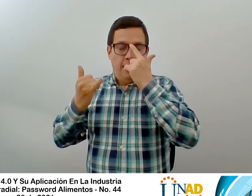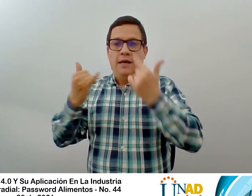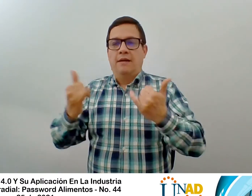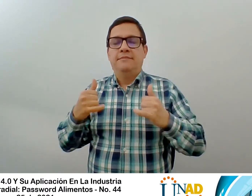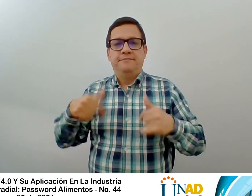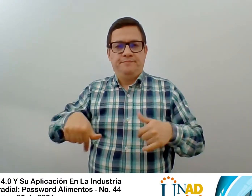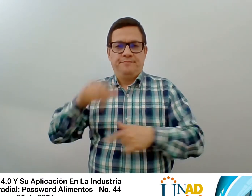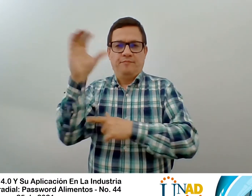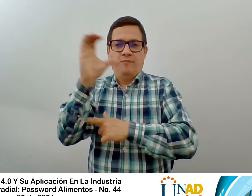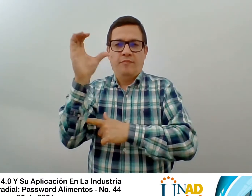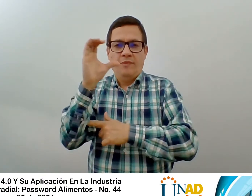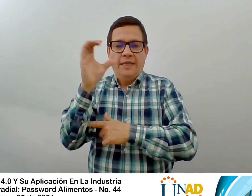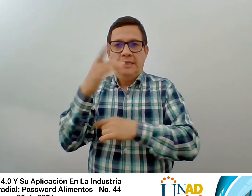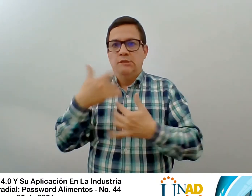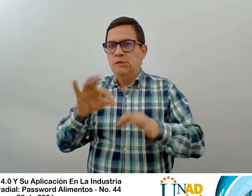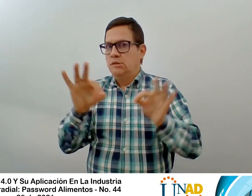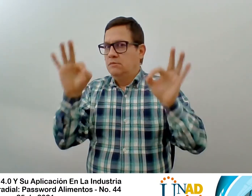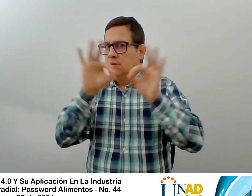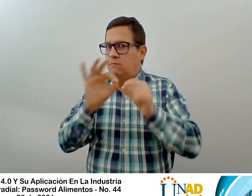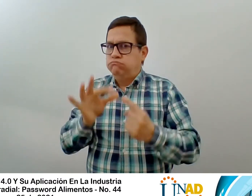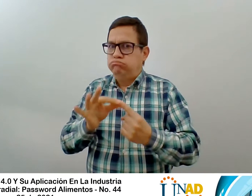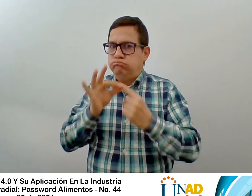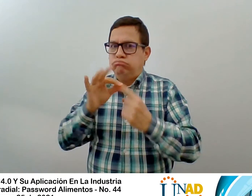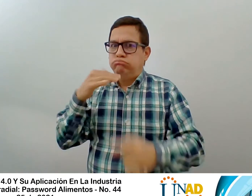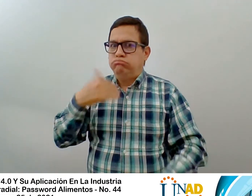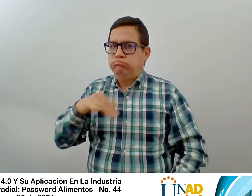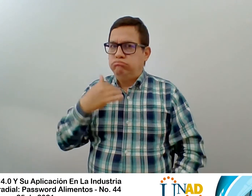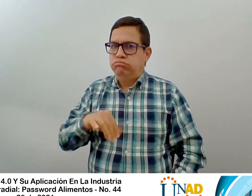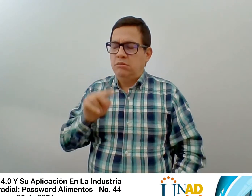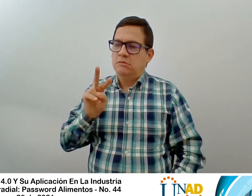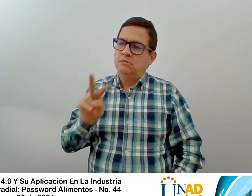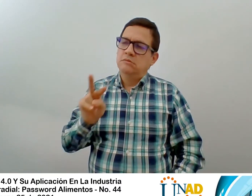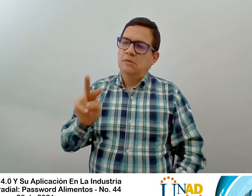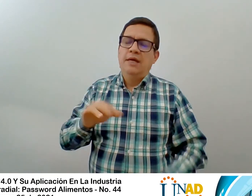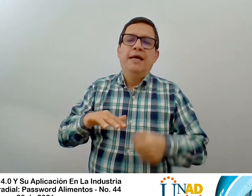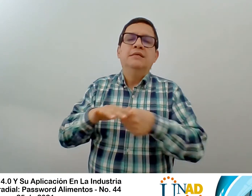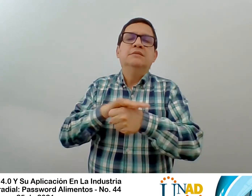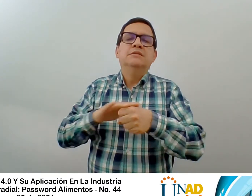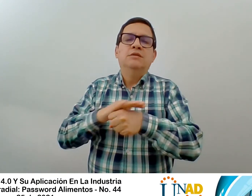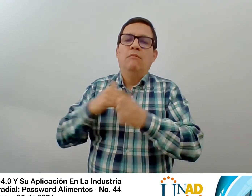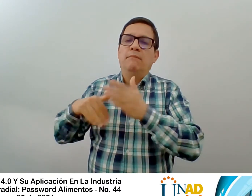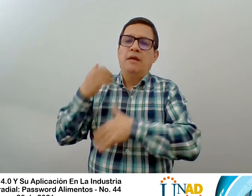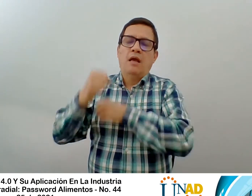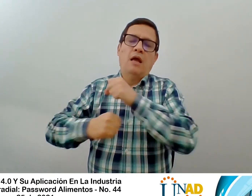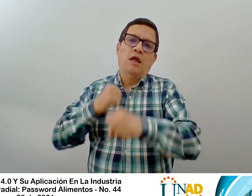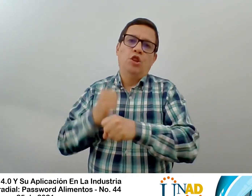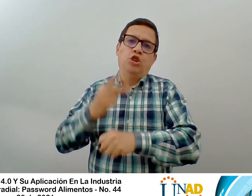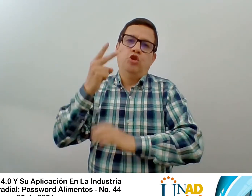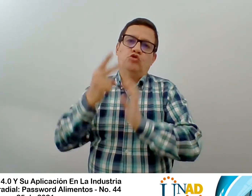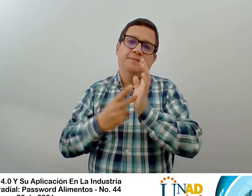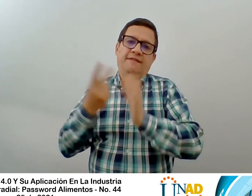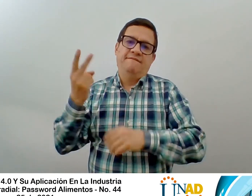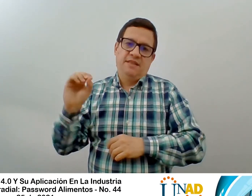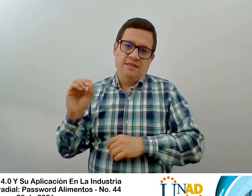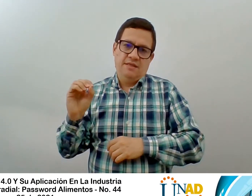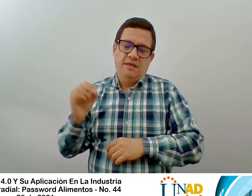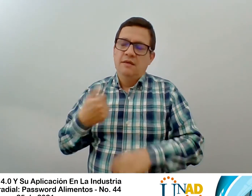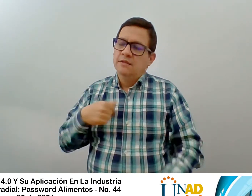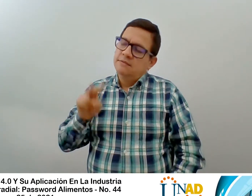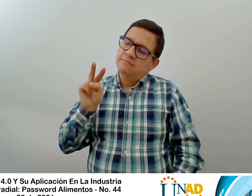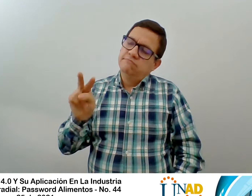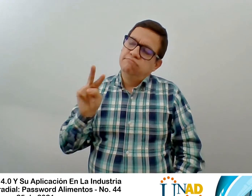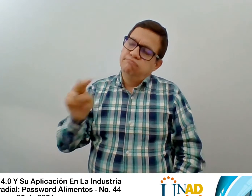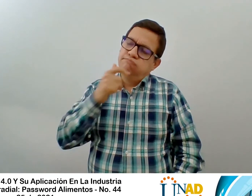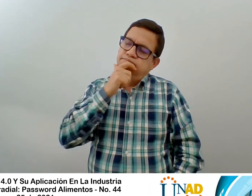allá. Hay un punto en este panorama de nuestro país que es clave y que pues con la situación que hemos vivido desde el